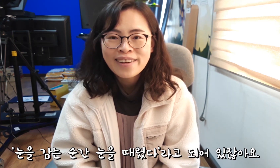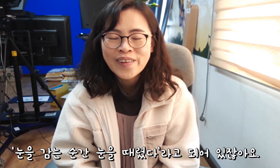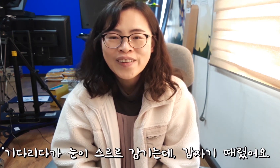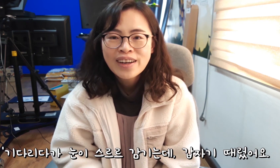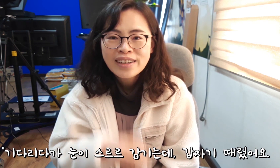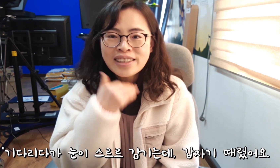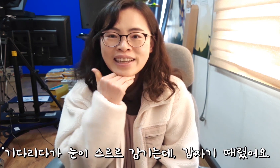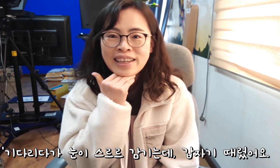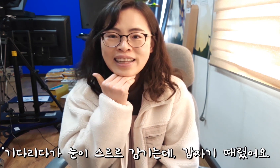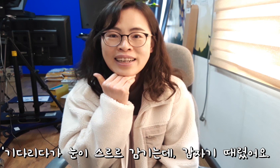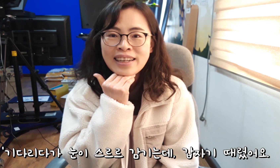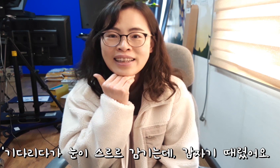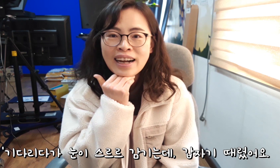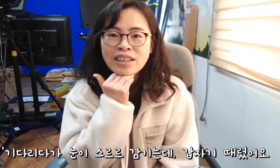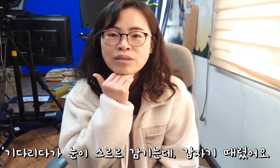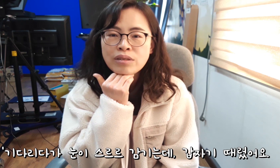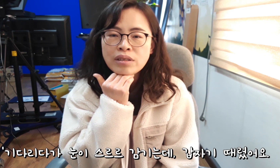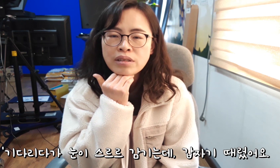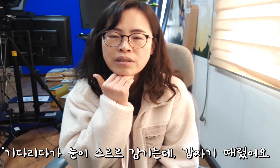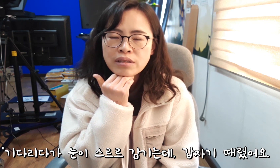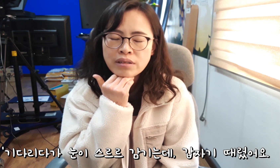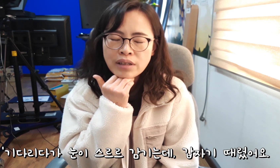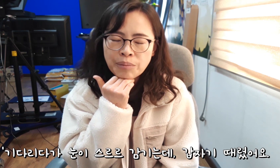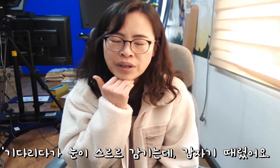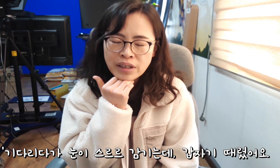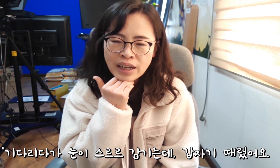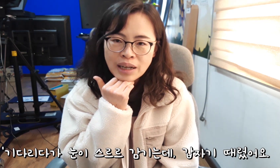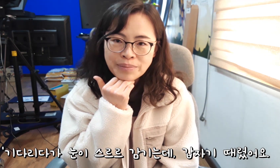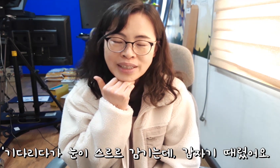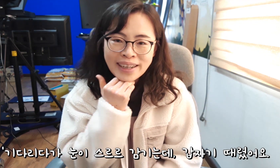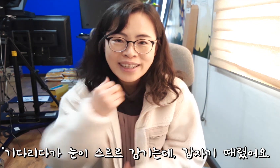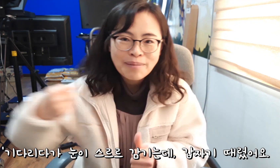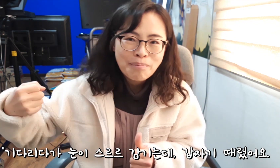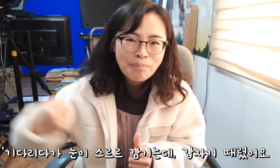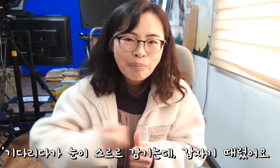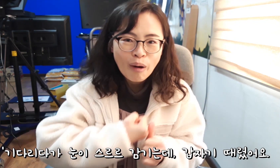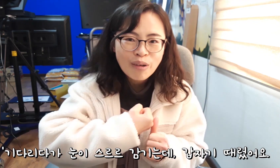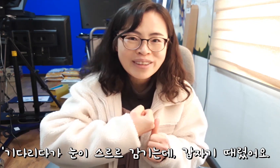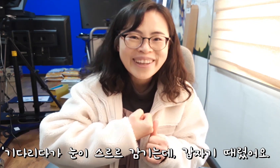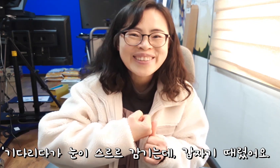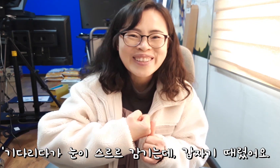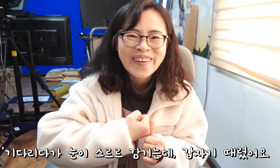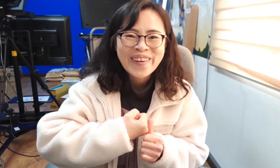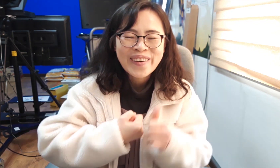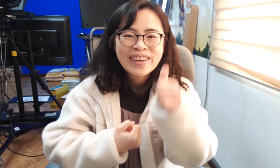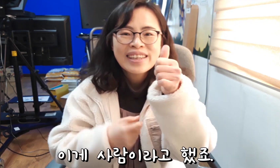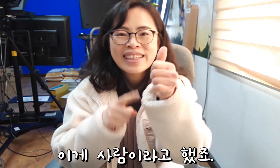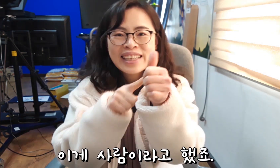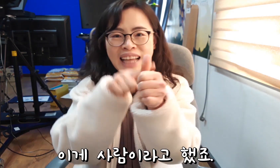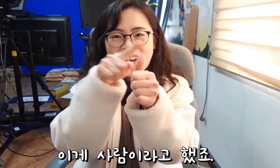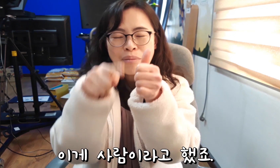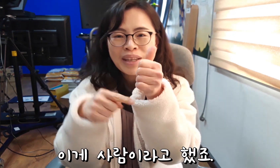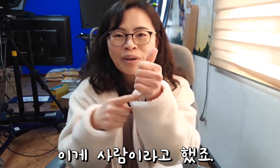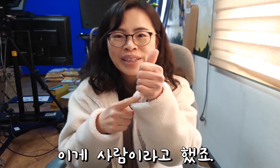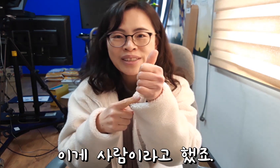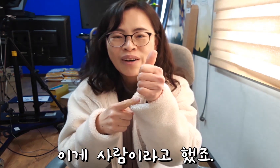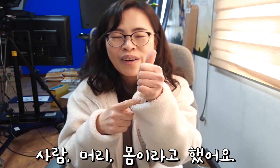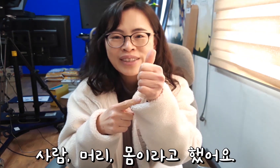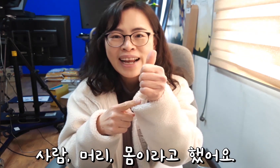있잖아요. 그래서 이렇게 기다리다가 눈이 스르르 감기는데 갑자기 퍽 때렸어요. 이게 사람이라고 했죠.